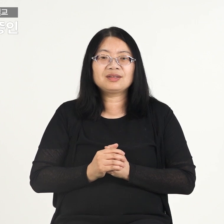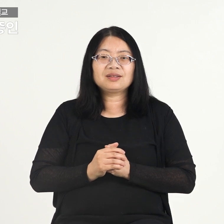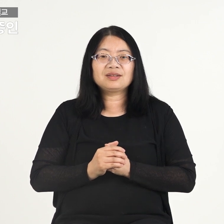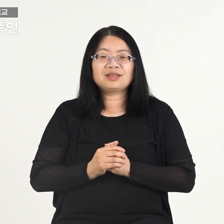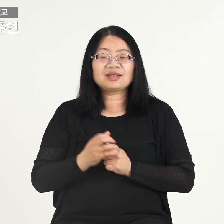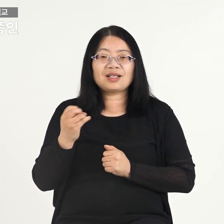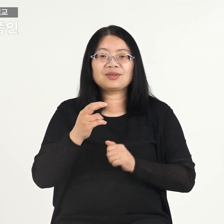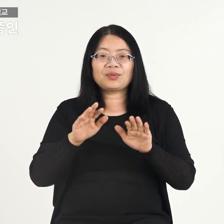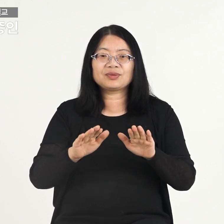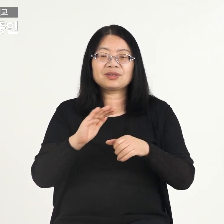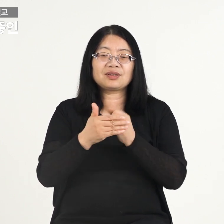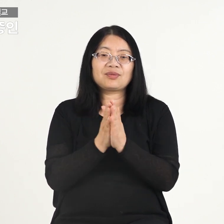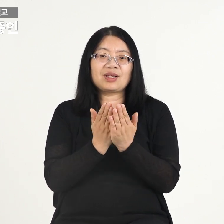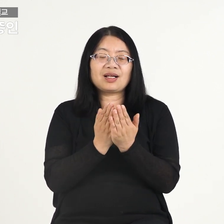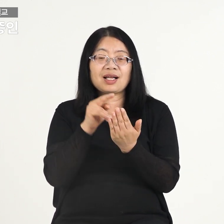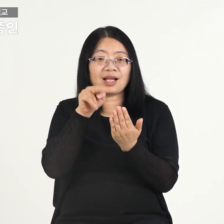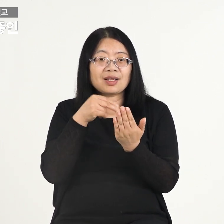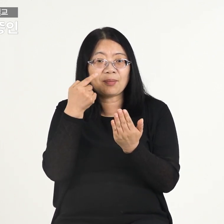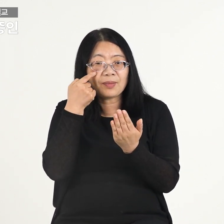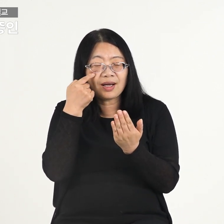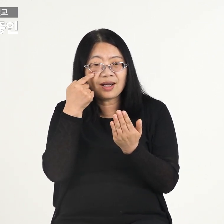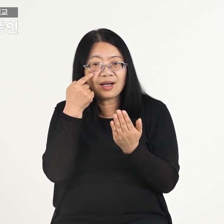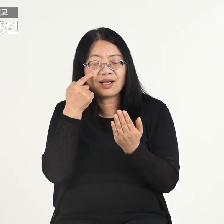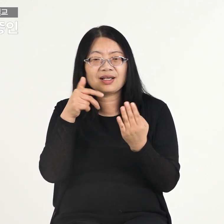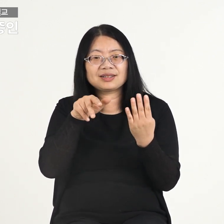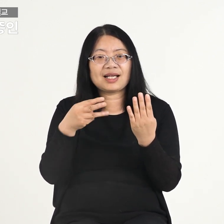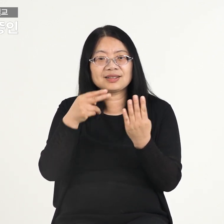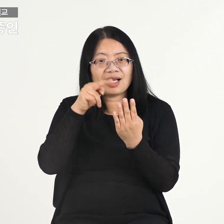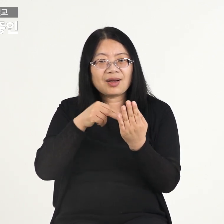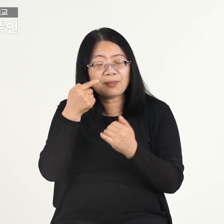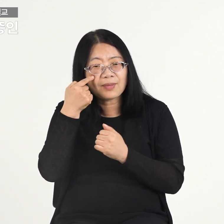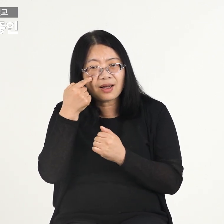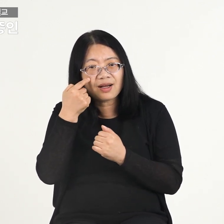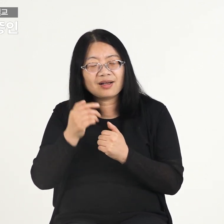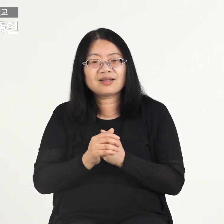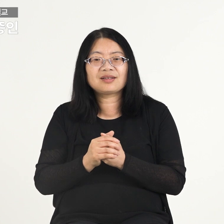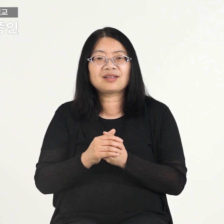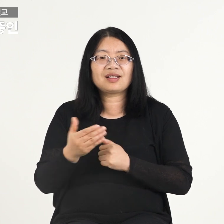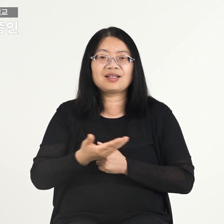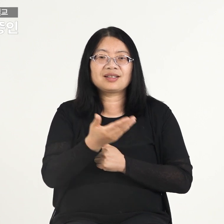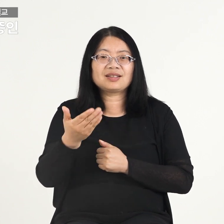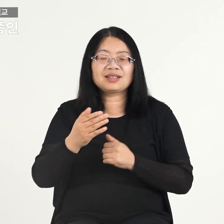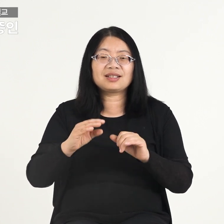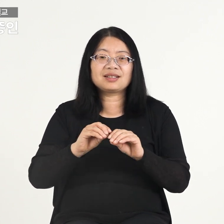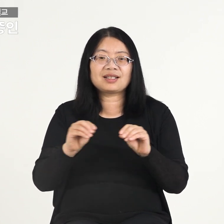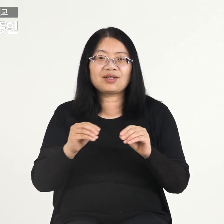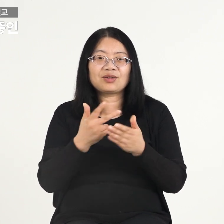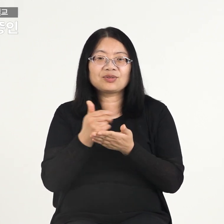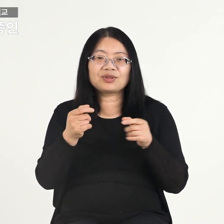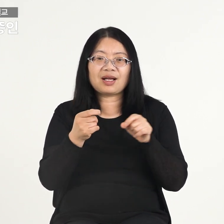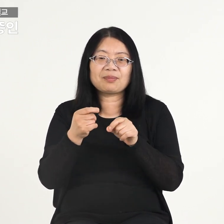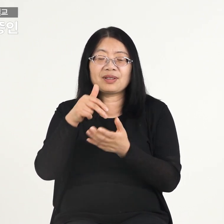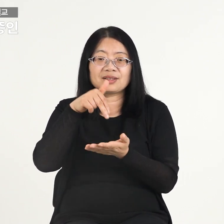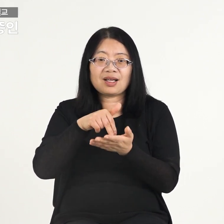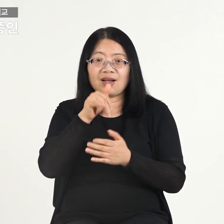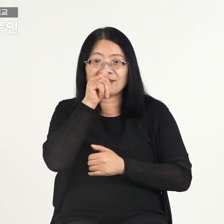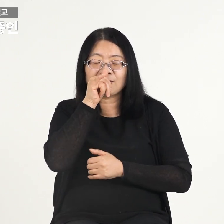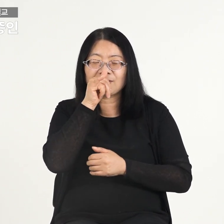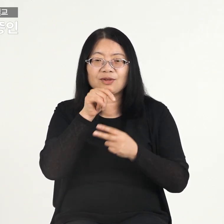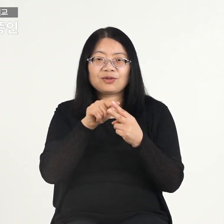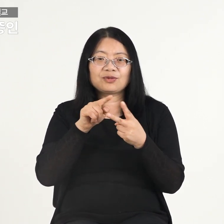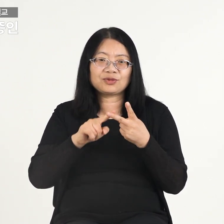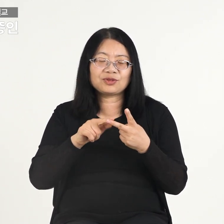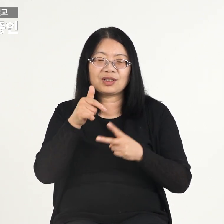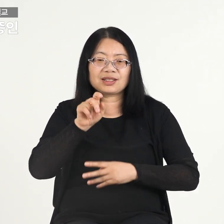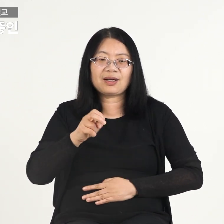그러니까 다시 오늘 본문으로 들어가서 4절을 보시면 그들은 이 땅의 주 앞에 서 있는 두